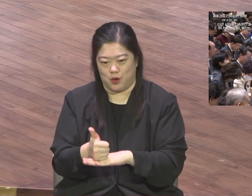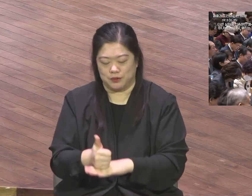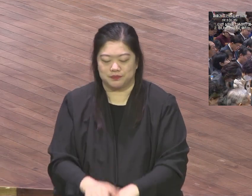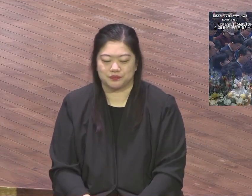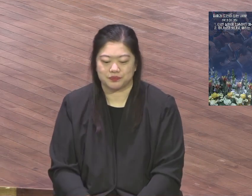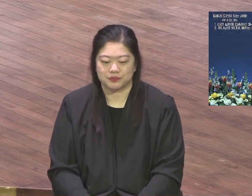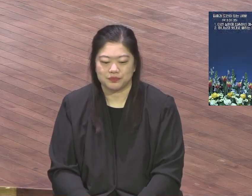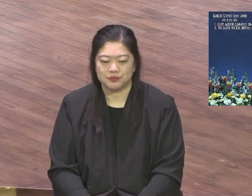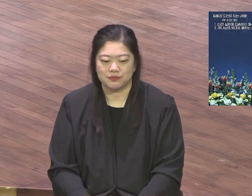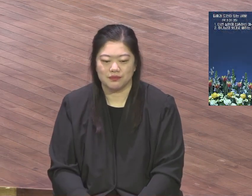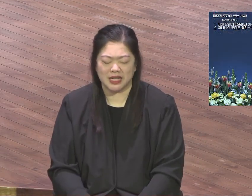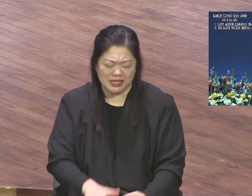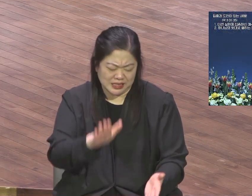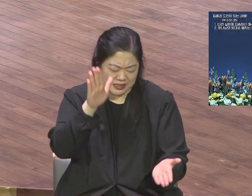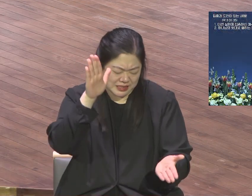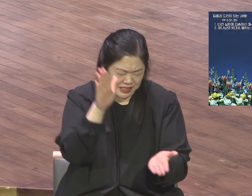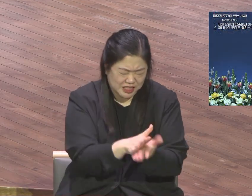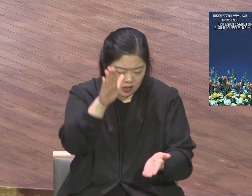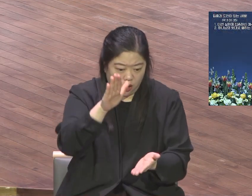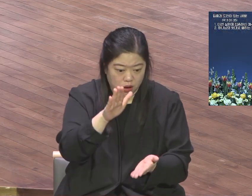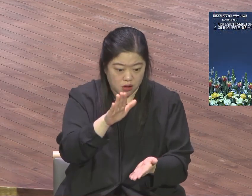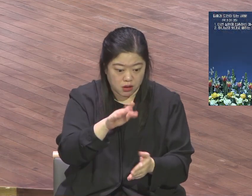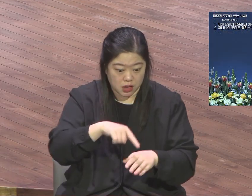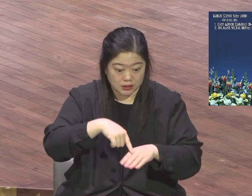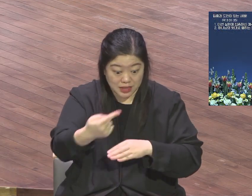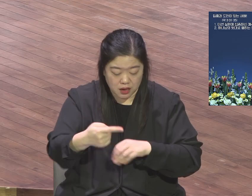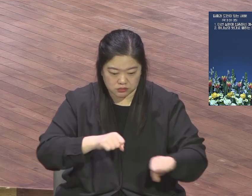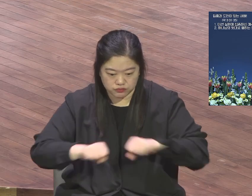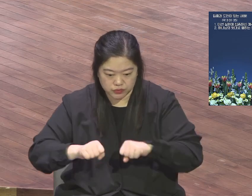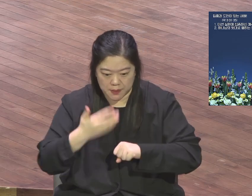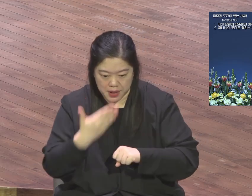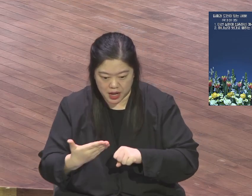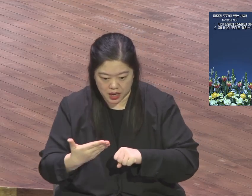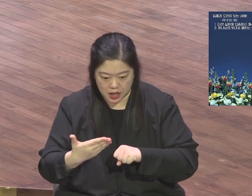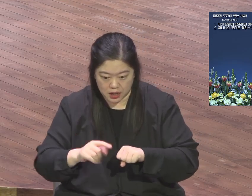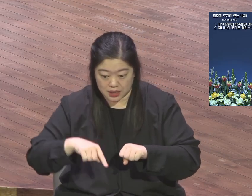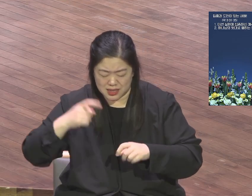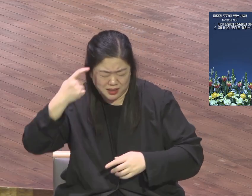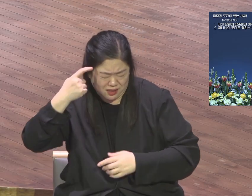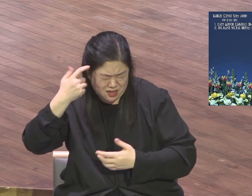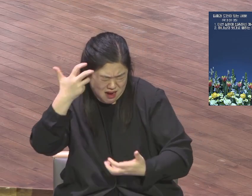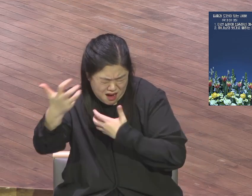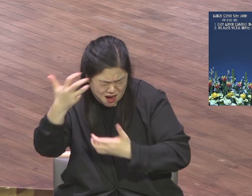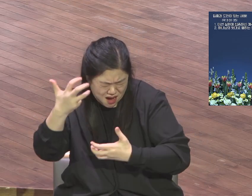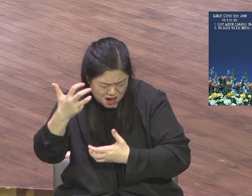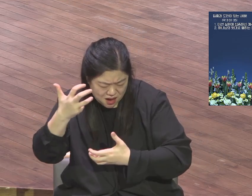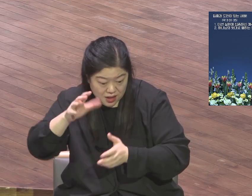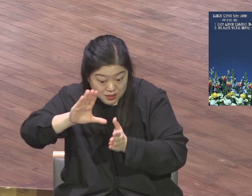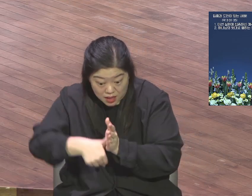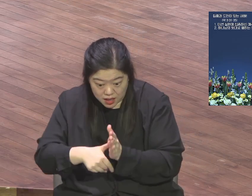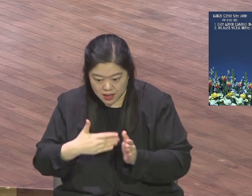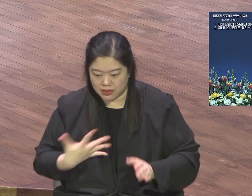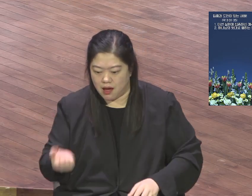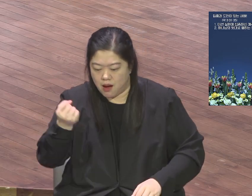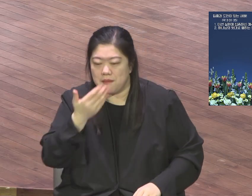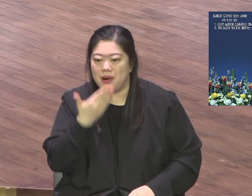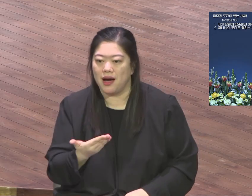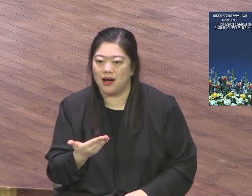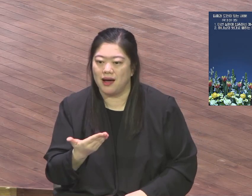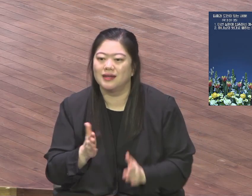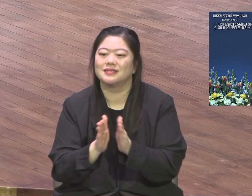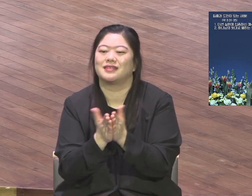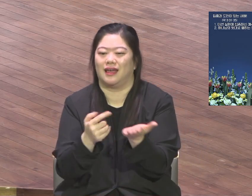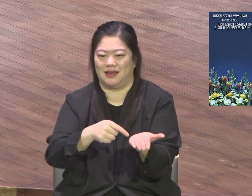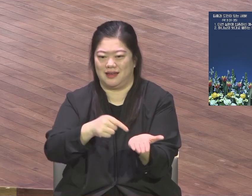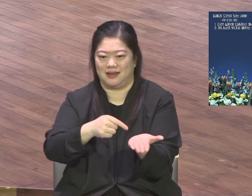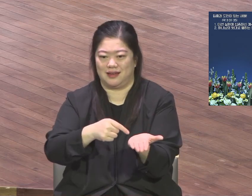뜨거워야 움직이고 미쳐야 내 것이 된다. 뜨거워야 움직이고 미쳐야 내 것이 된다라는 책이 있습니다. 이 책에는 10년